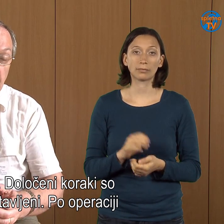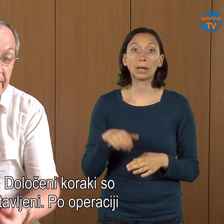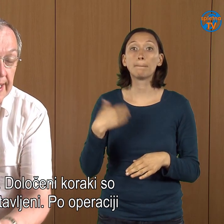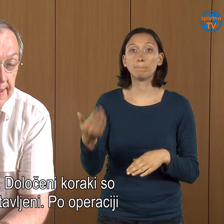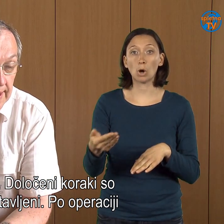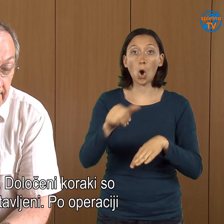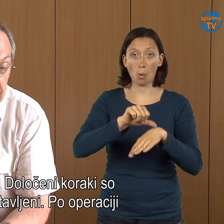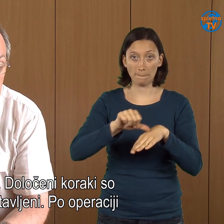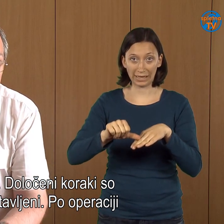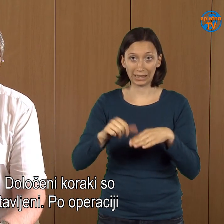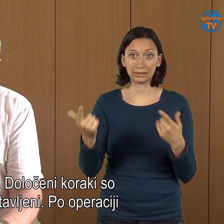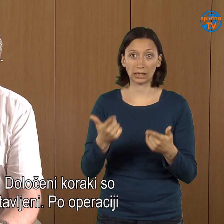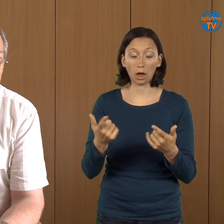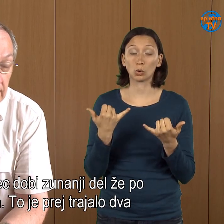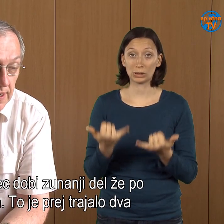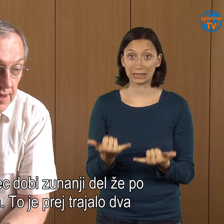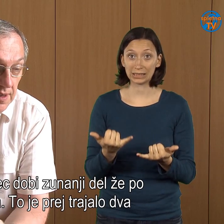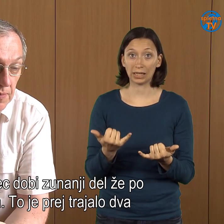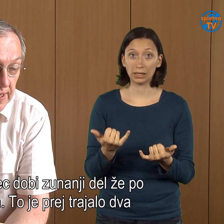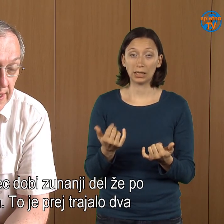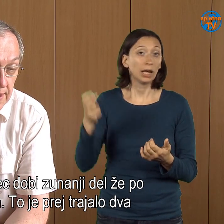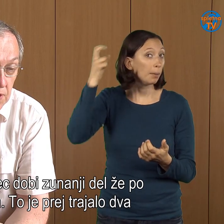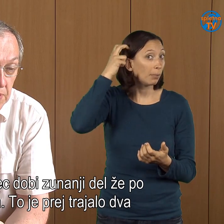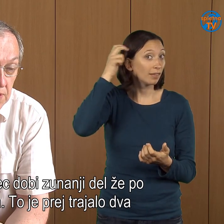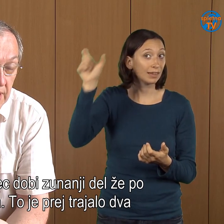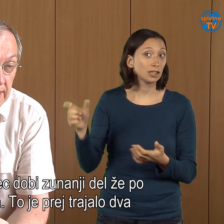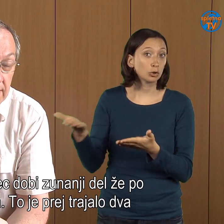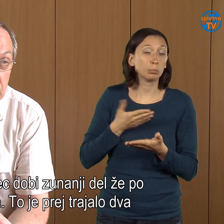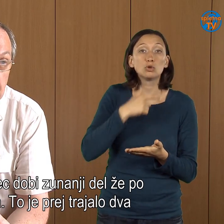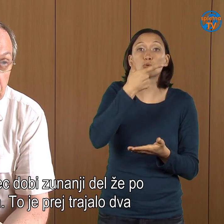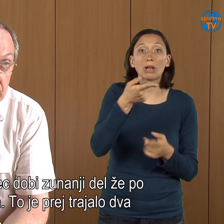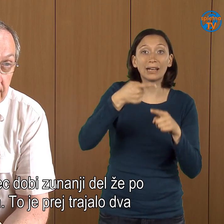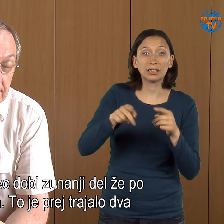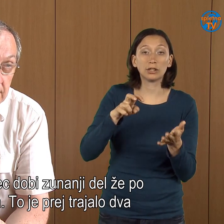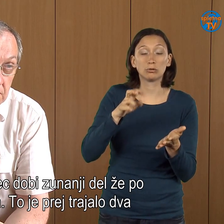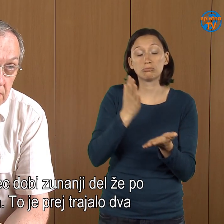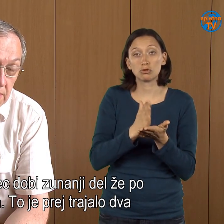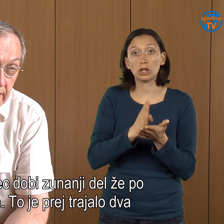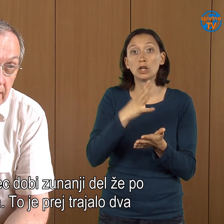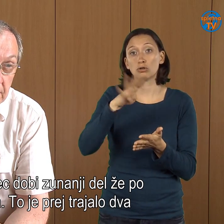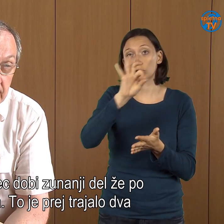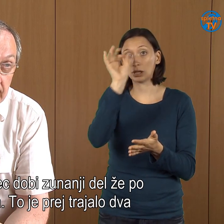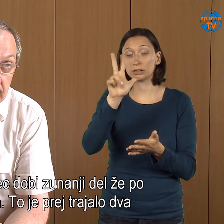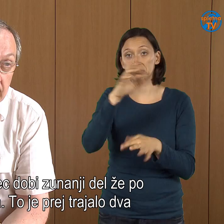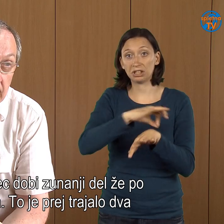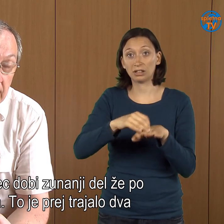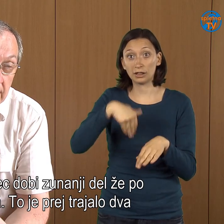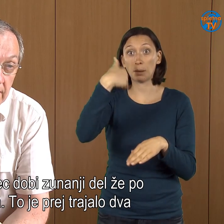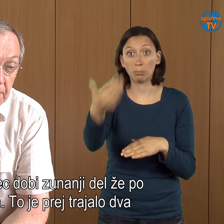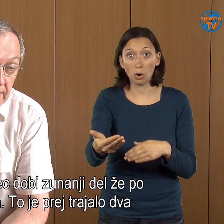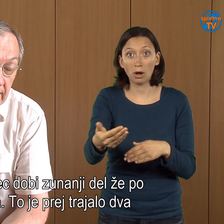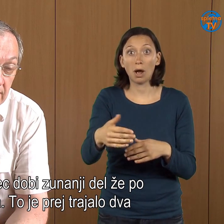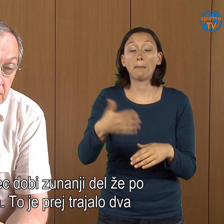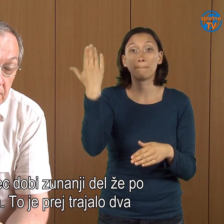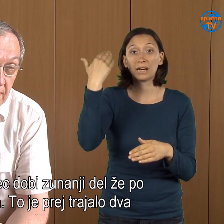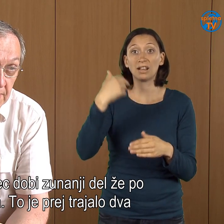Po operaciji lahko zdaj implantiranec dobi zunanji del že po 14 dneh ali pa 3 tednih,